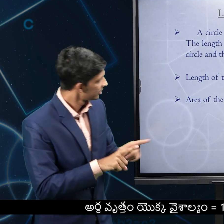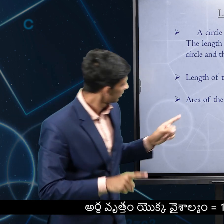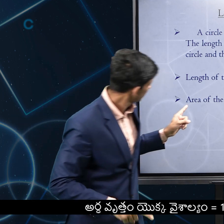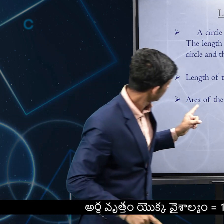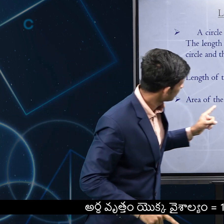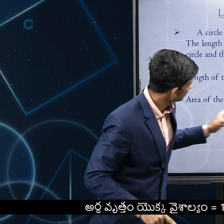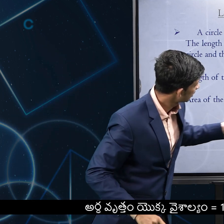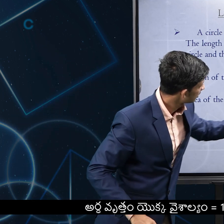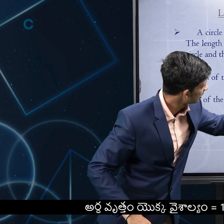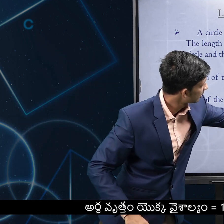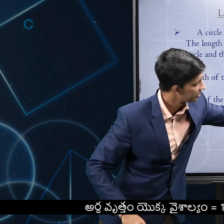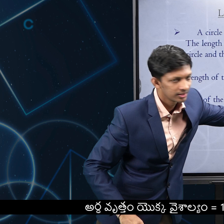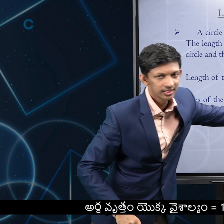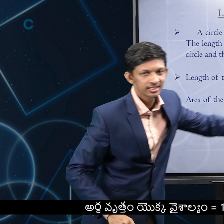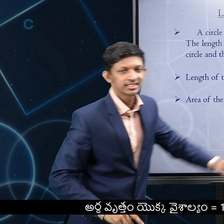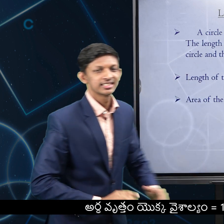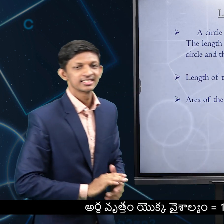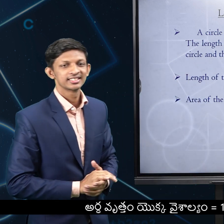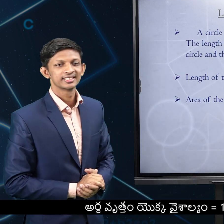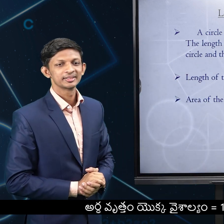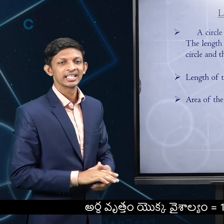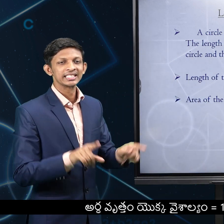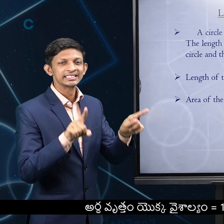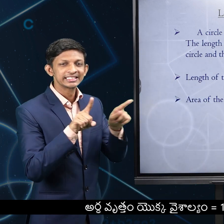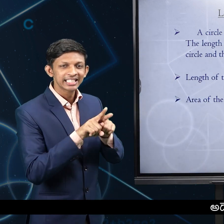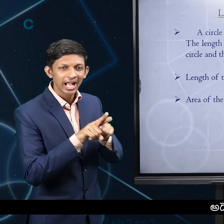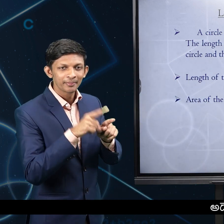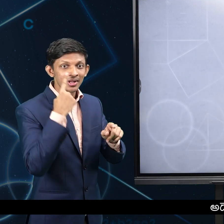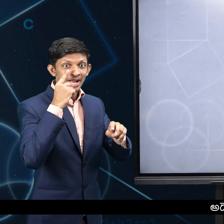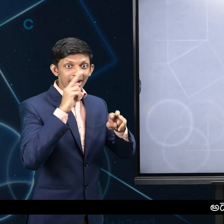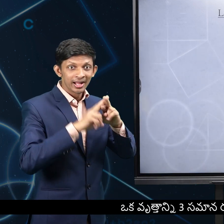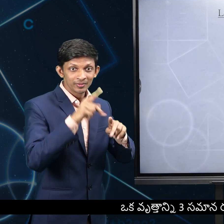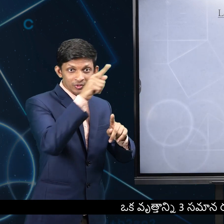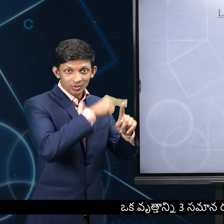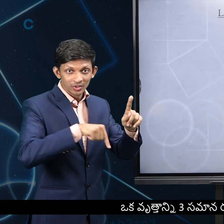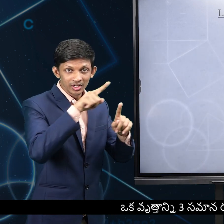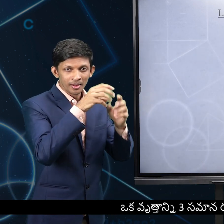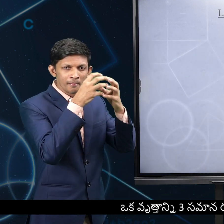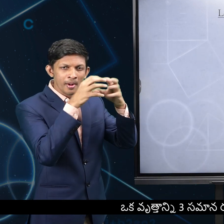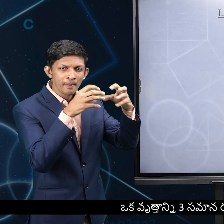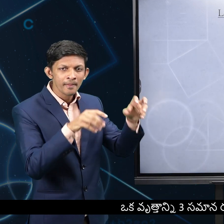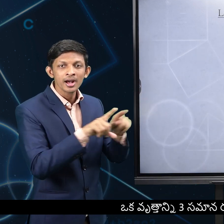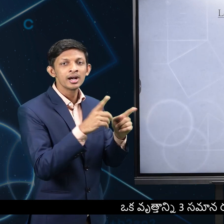180/360 ఇంటూ πr² యూనిట్లు. అదేవిధంగా ఒక వృత్తాన్ని 3 సమాన